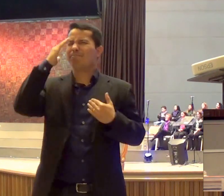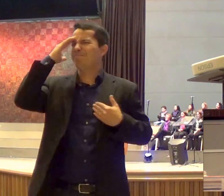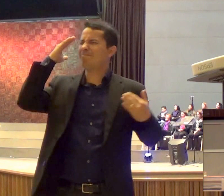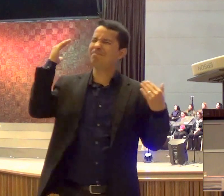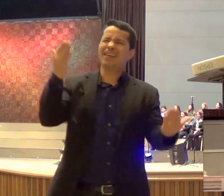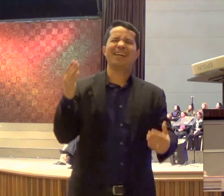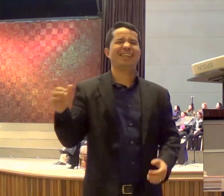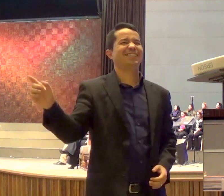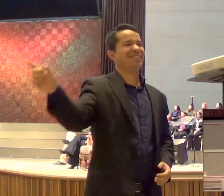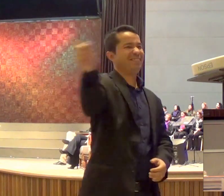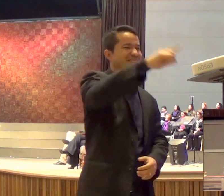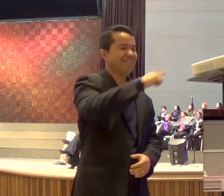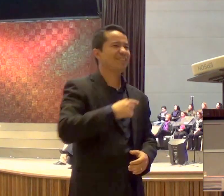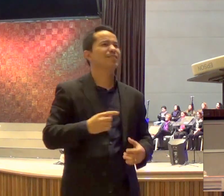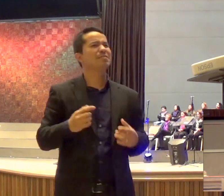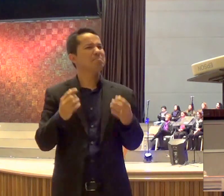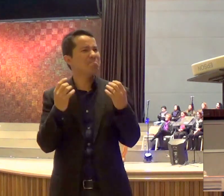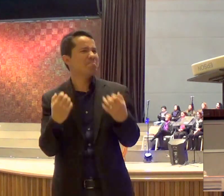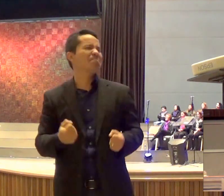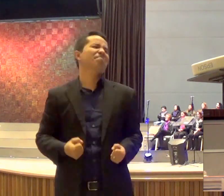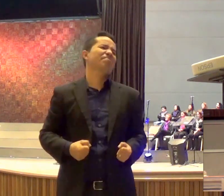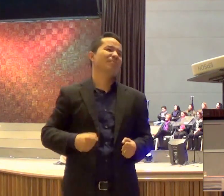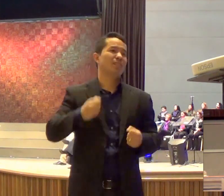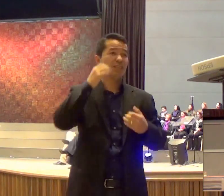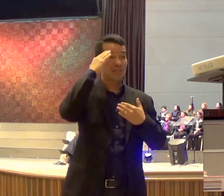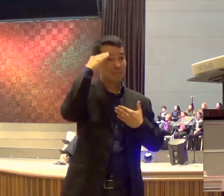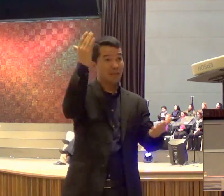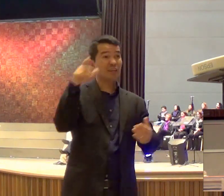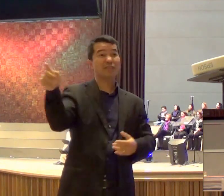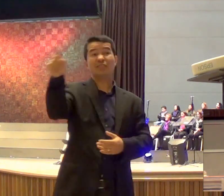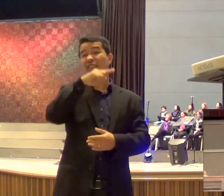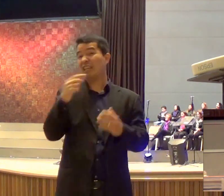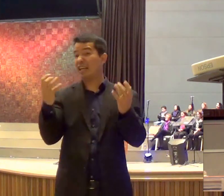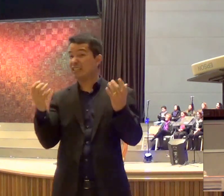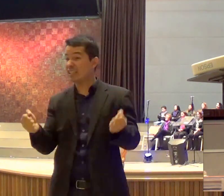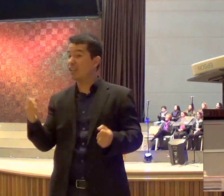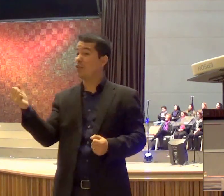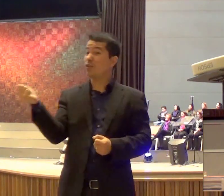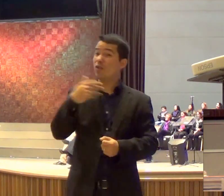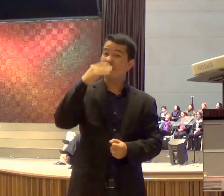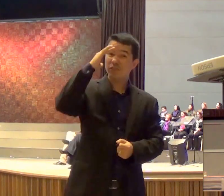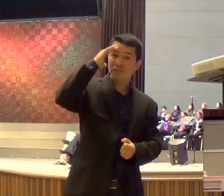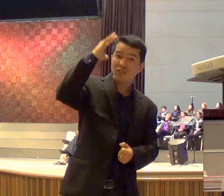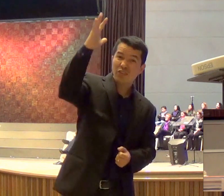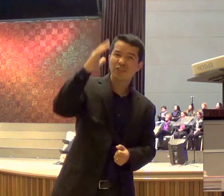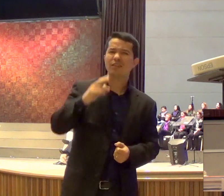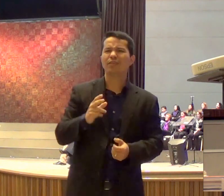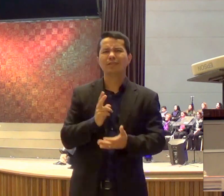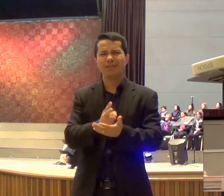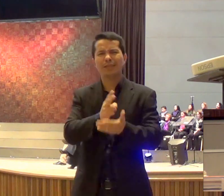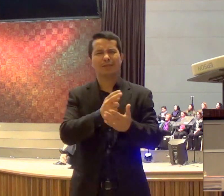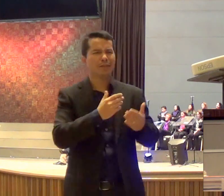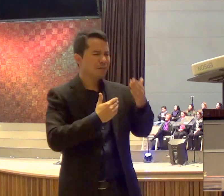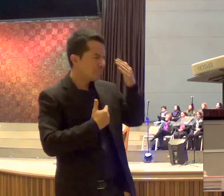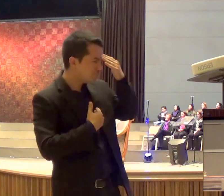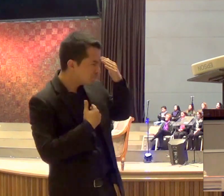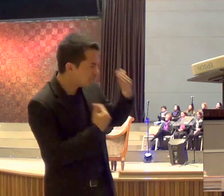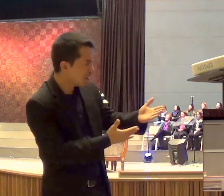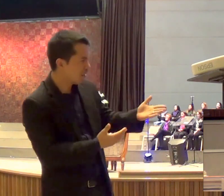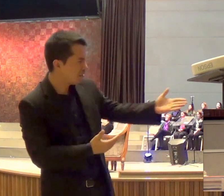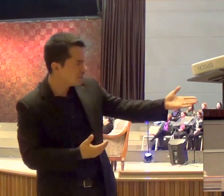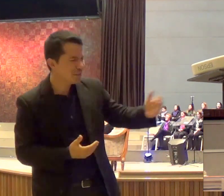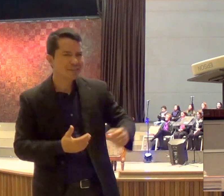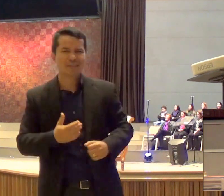receber por receber o projeto novo sonhos cristolândia sempre com muito carinho pastor muito obrigado eu quero